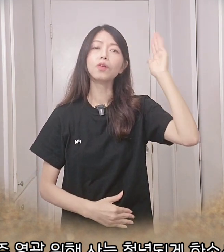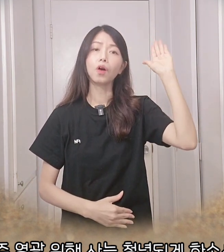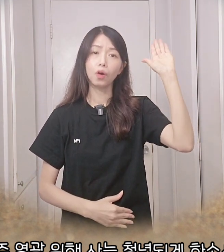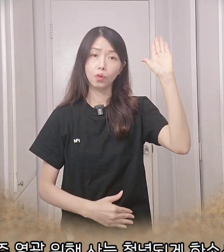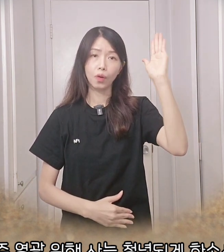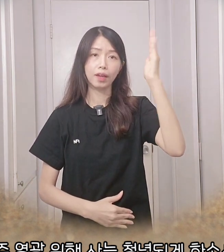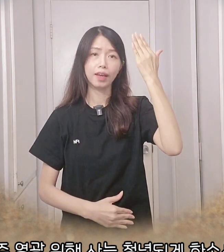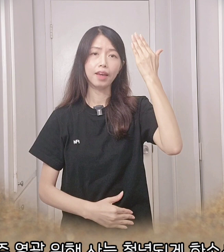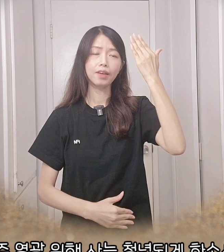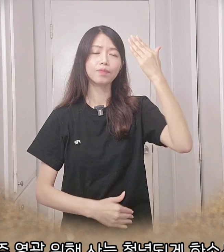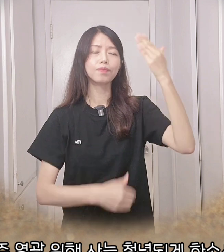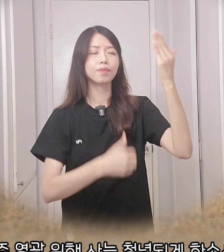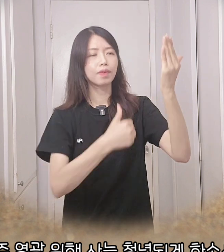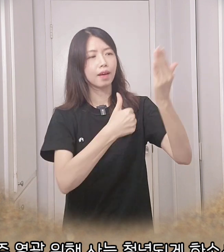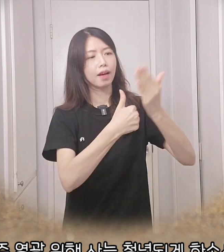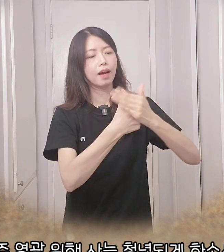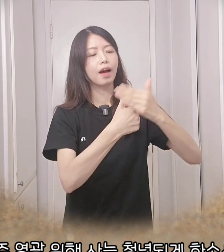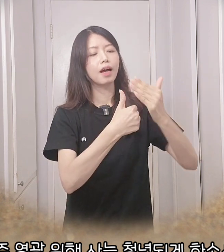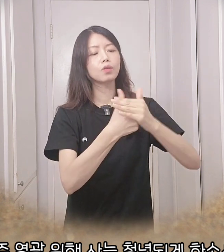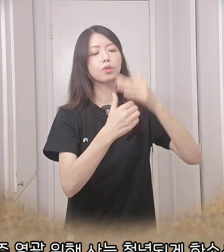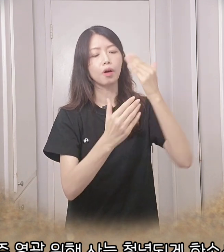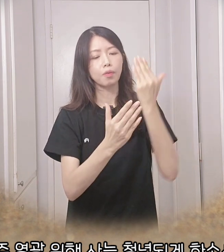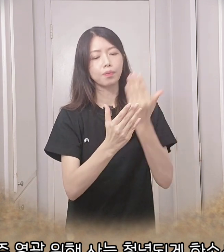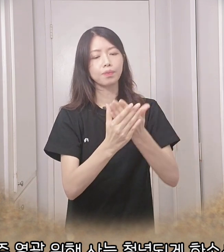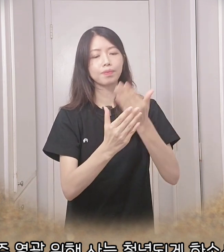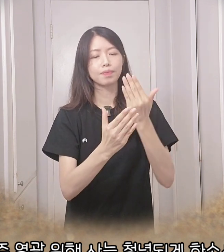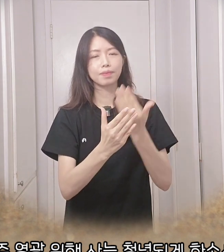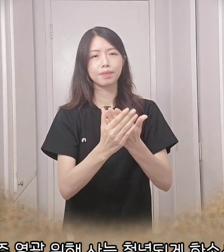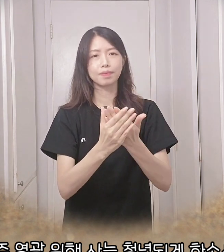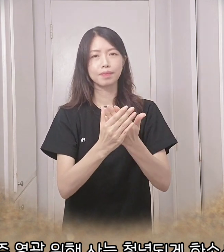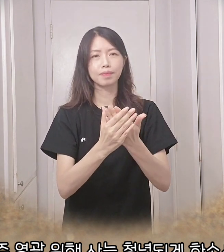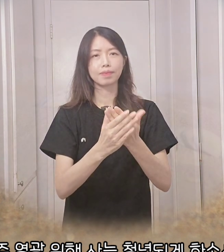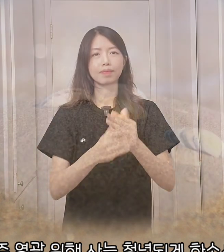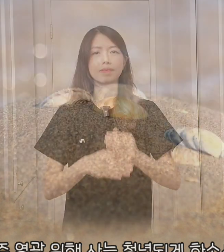청년 되게 하소서.